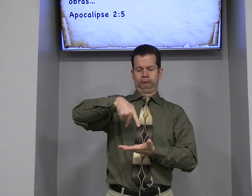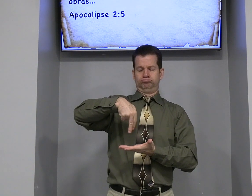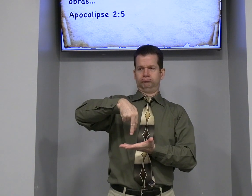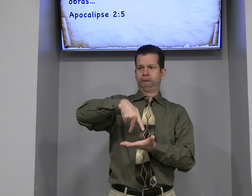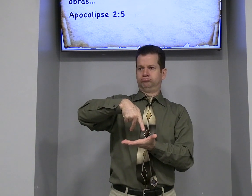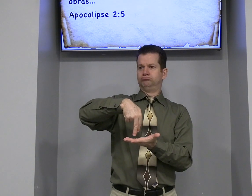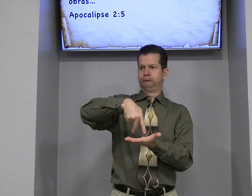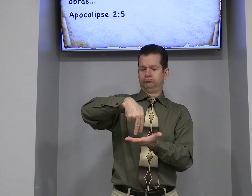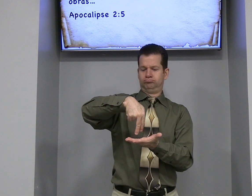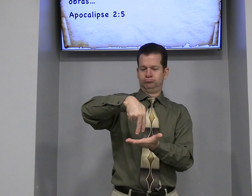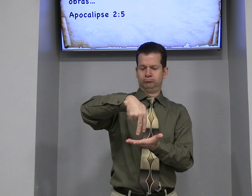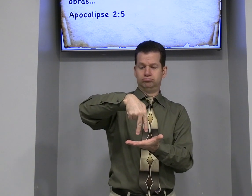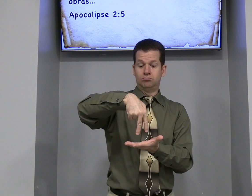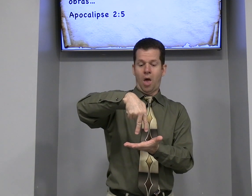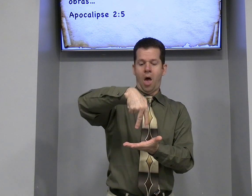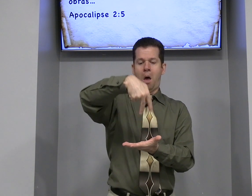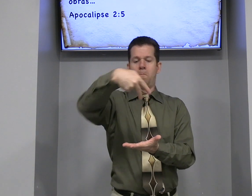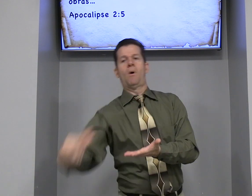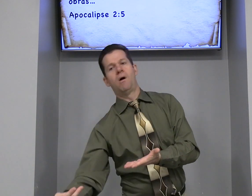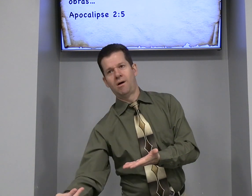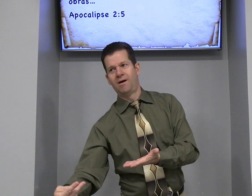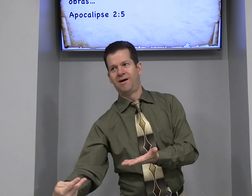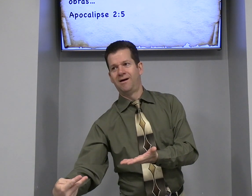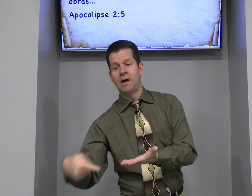Pessoa andando. Depois cai.